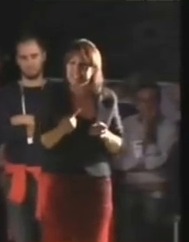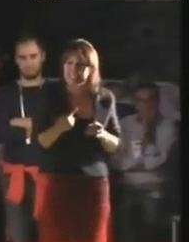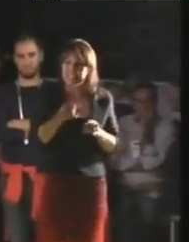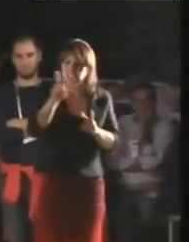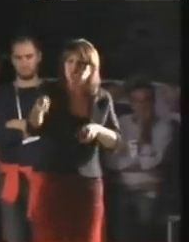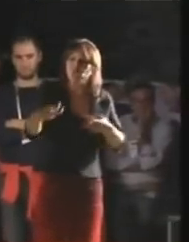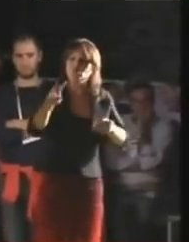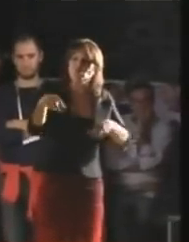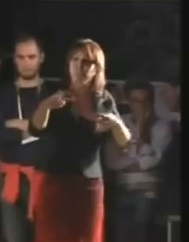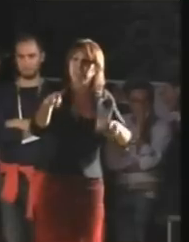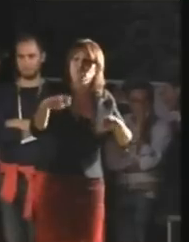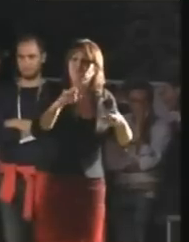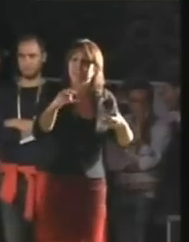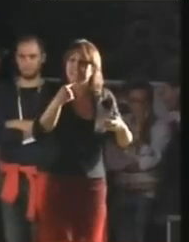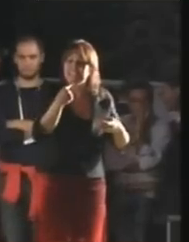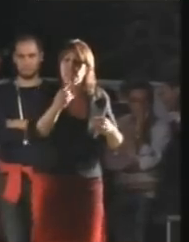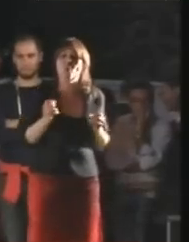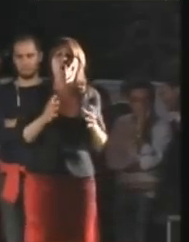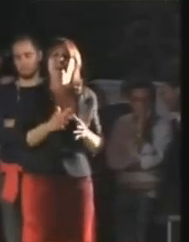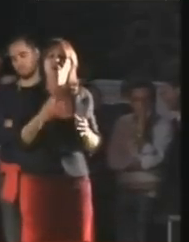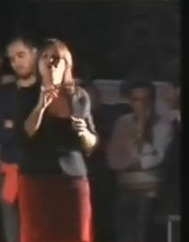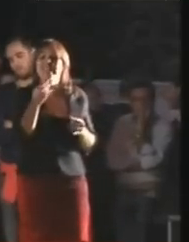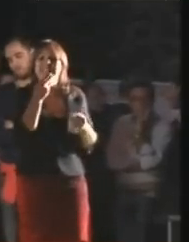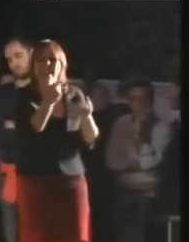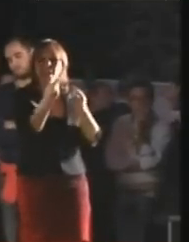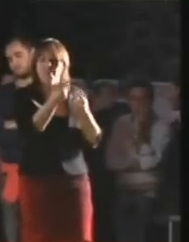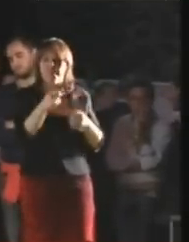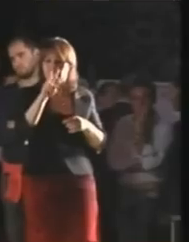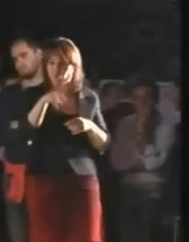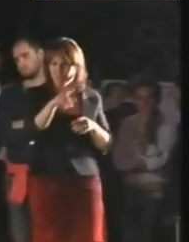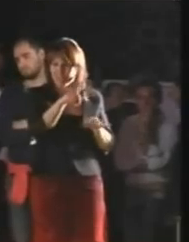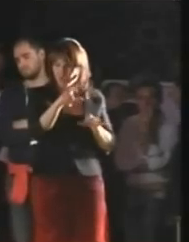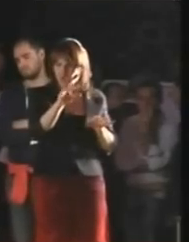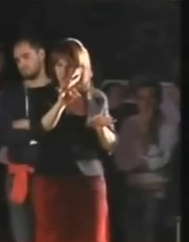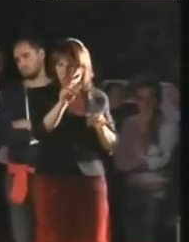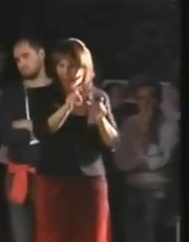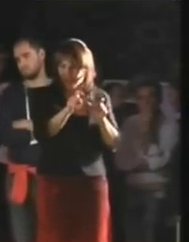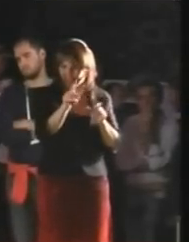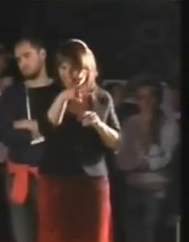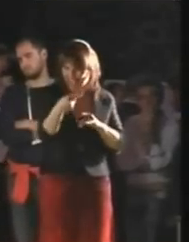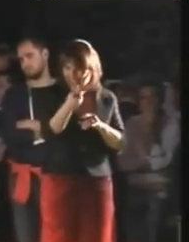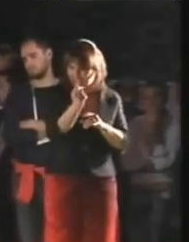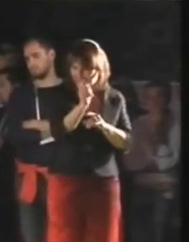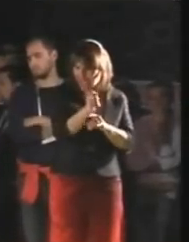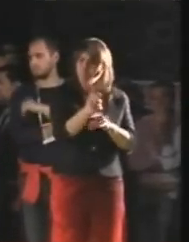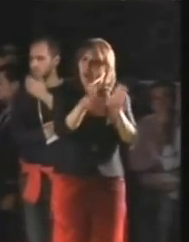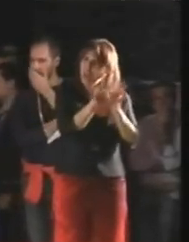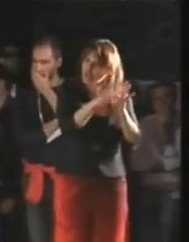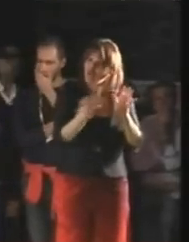fare avere coraggio e andare a vedere chi è, perché se con 2.750 poi possono venire perché c'è la